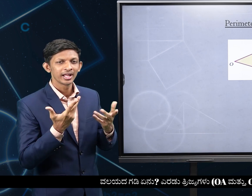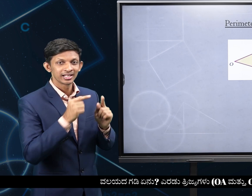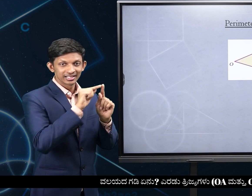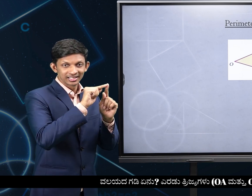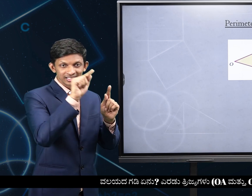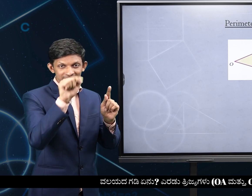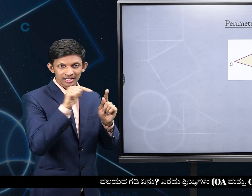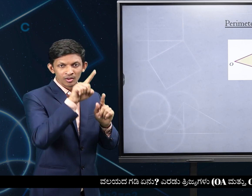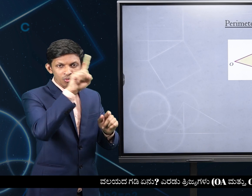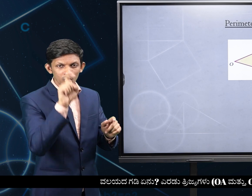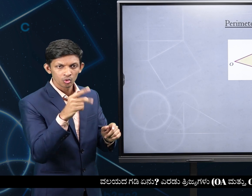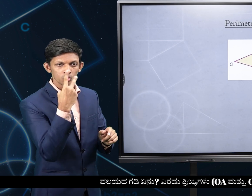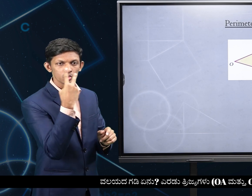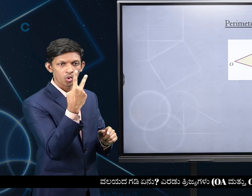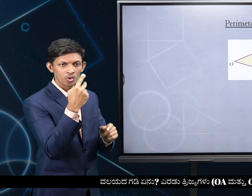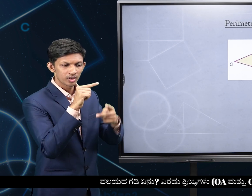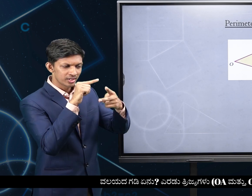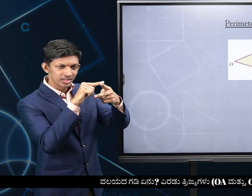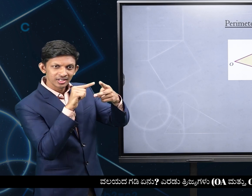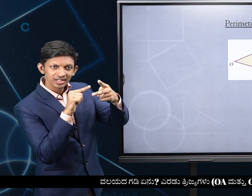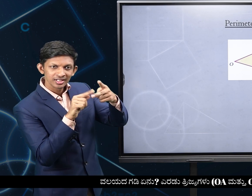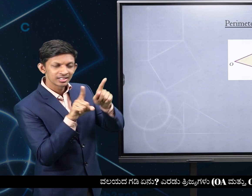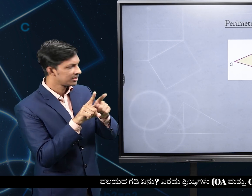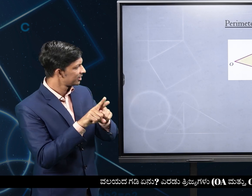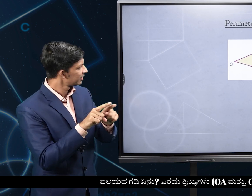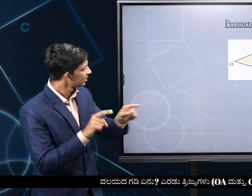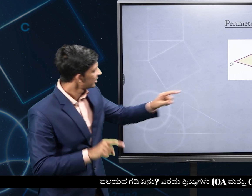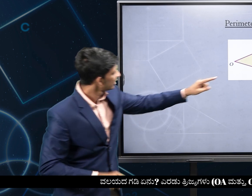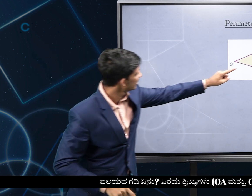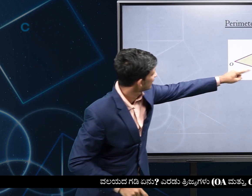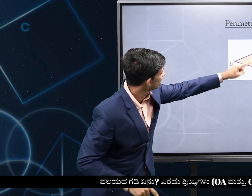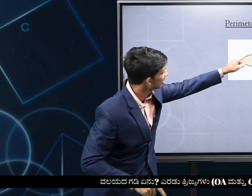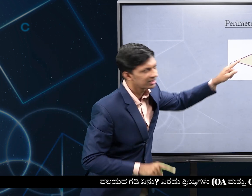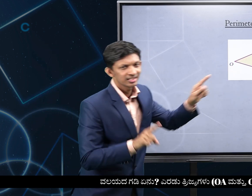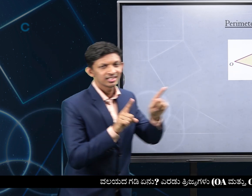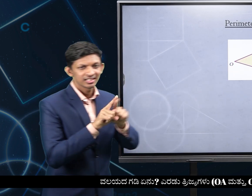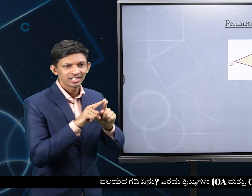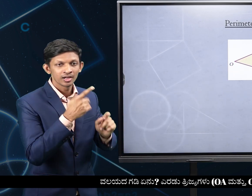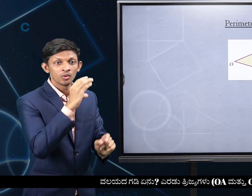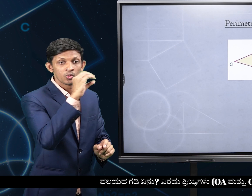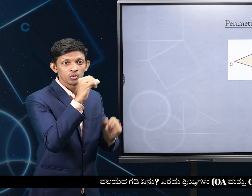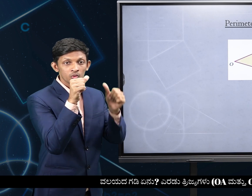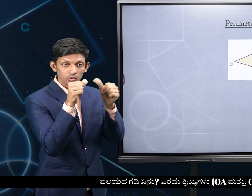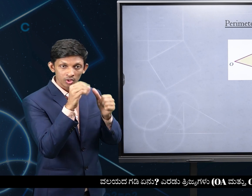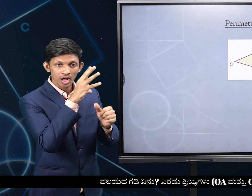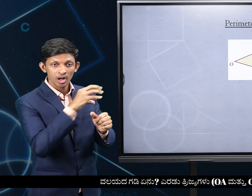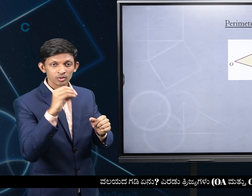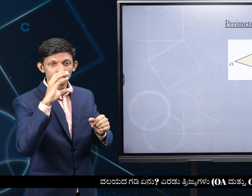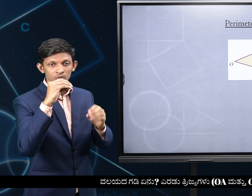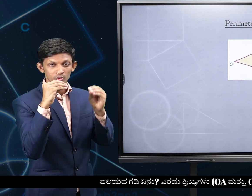ವಲಯದ ಗಡಿ ಏನು? ಎರಡು ತ್ರಿಜ್ಯಗಳು OA ಮತ್ತು OB ಮತ್ತು ಆರ್ಕ್ನ